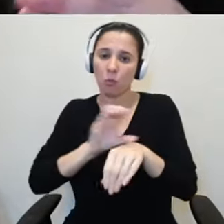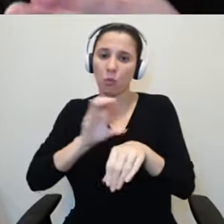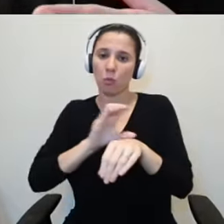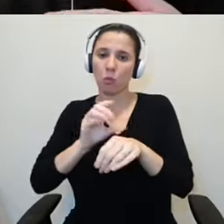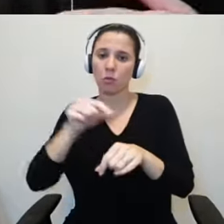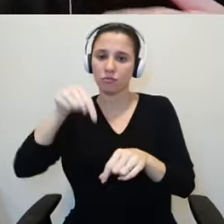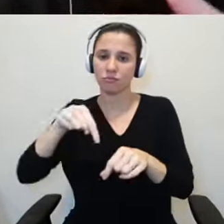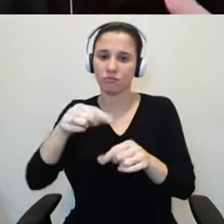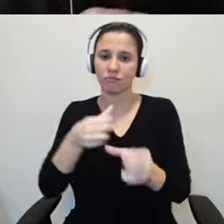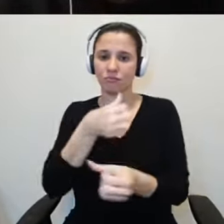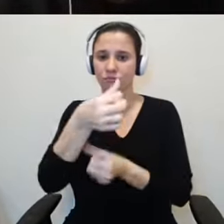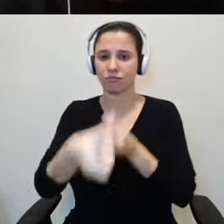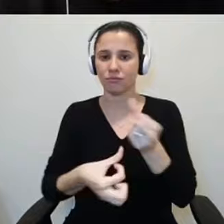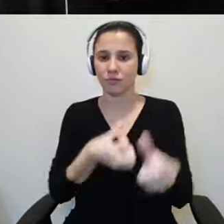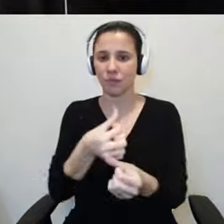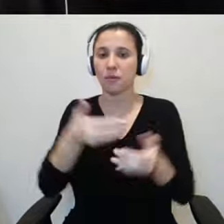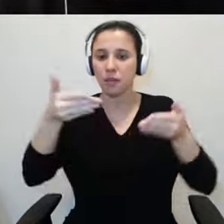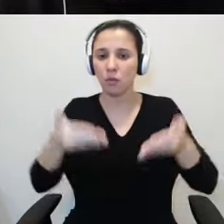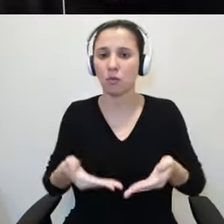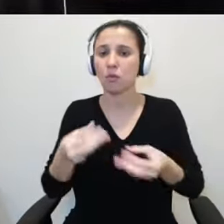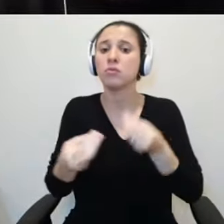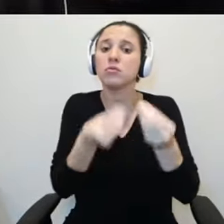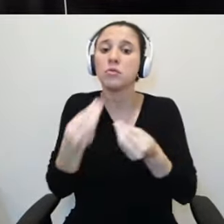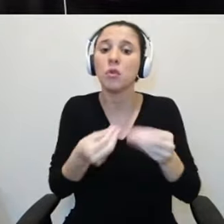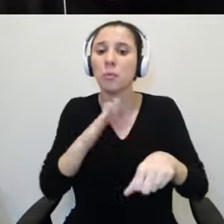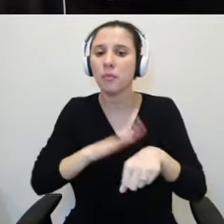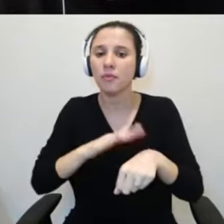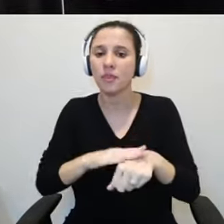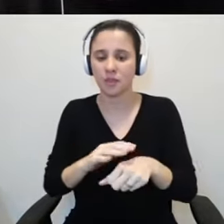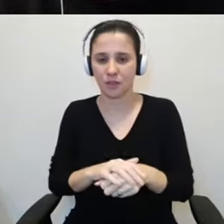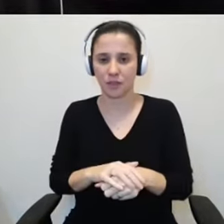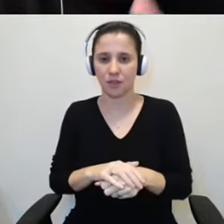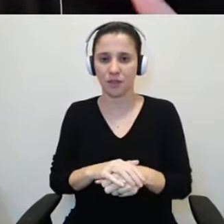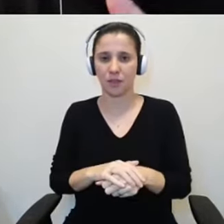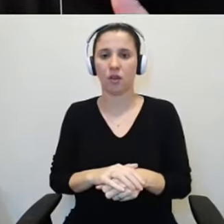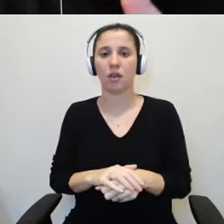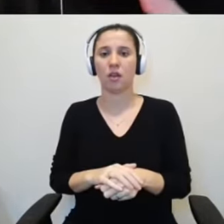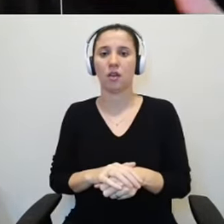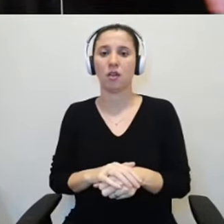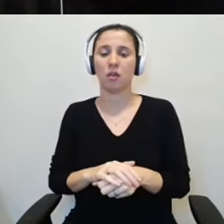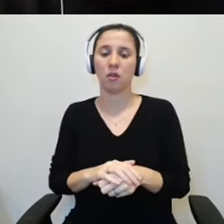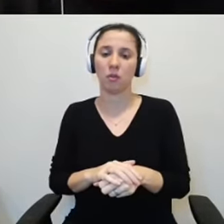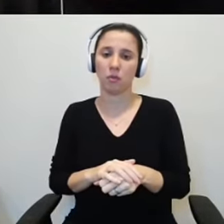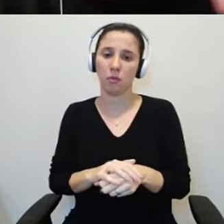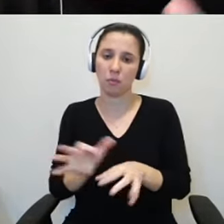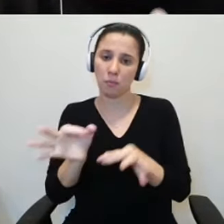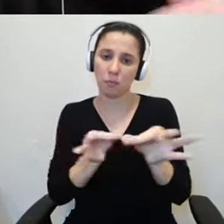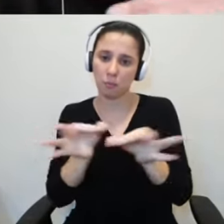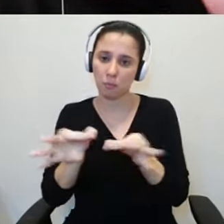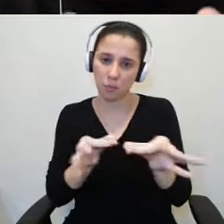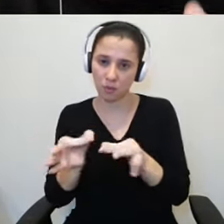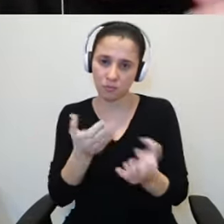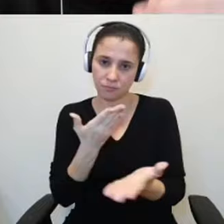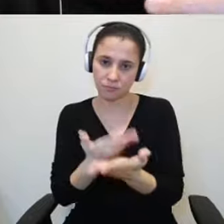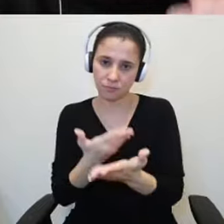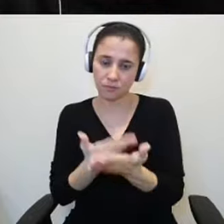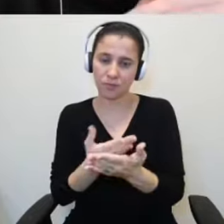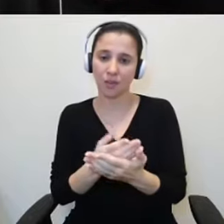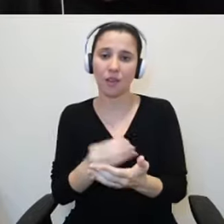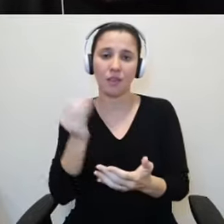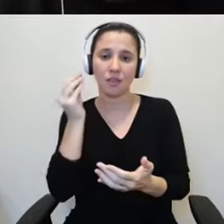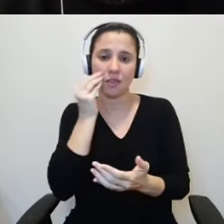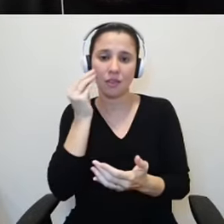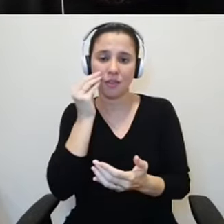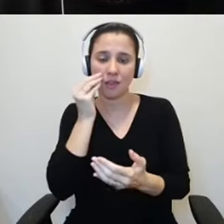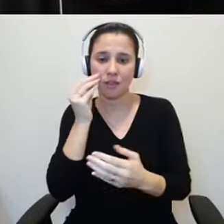Justamente, pessoal, o plano que vai ser executado, que eu falei agora há pouco, ele vai tentar privilegiar esses alunos que estão em nível